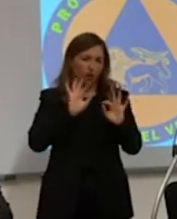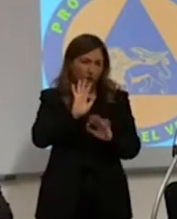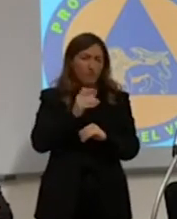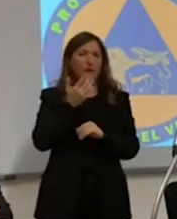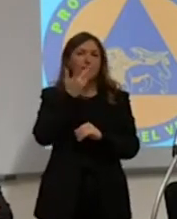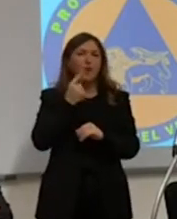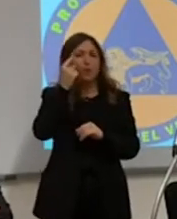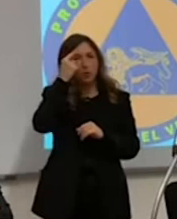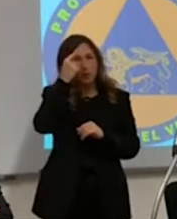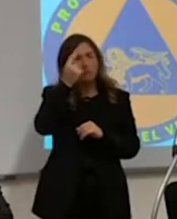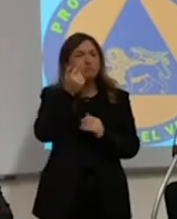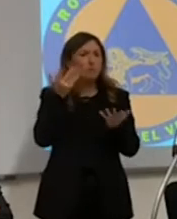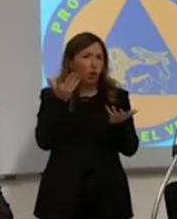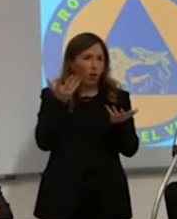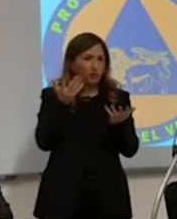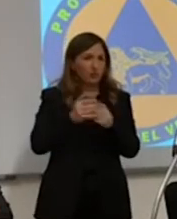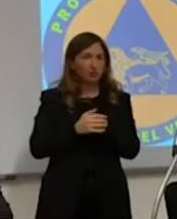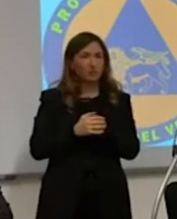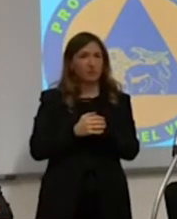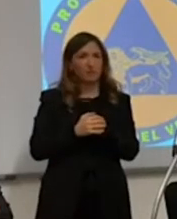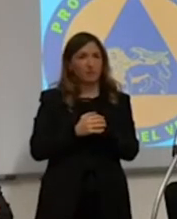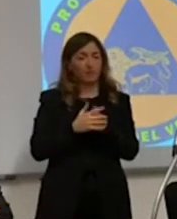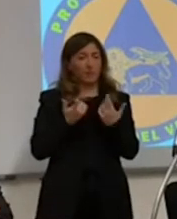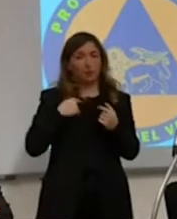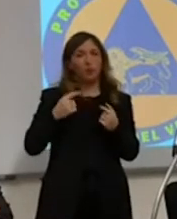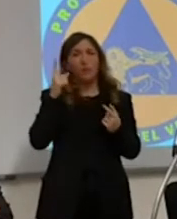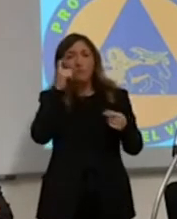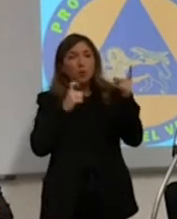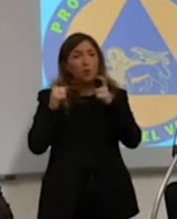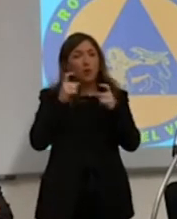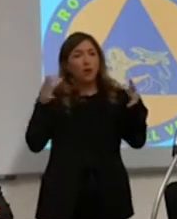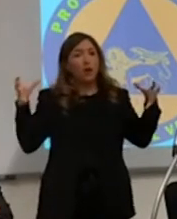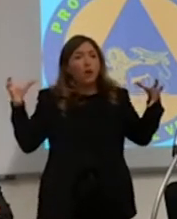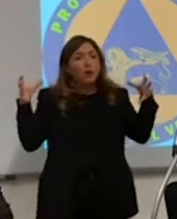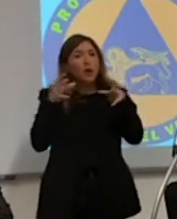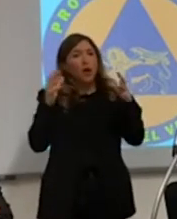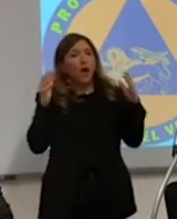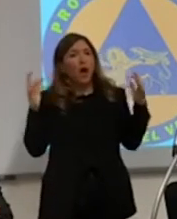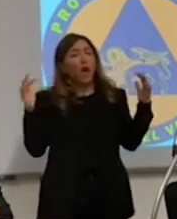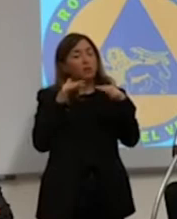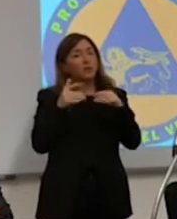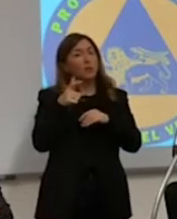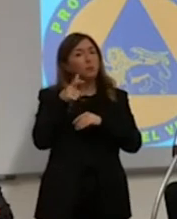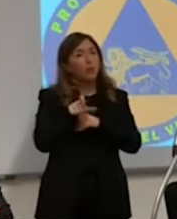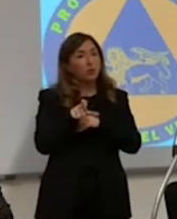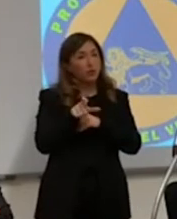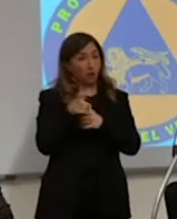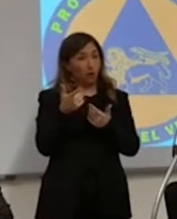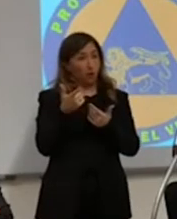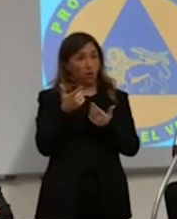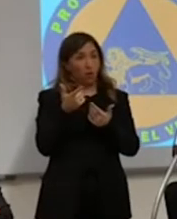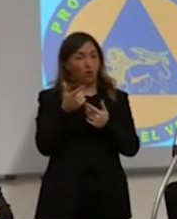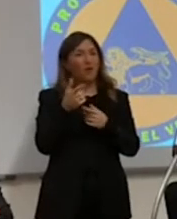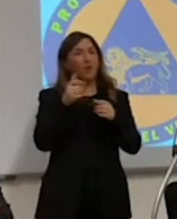che quando ci preoccupiamo degli assembramenti non ci preoccupiamo solo perché comunque possono essere oggetto